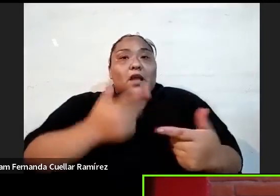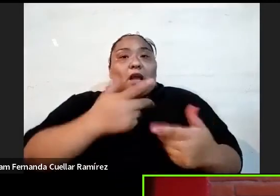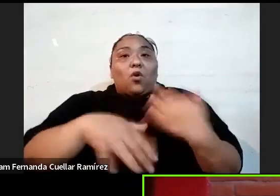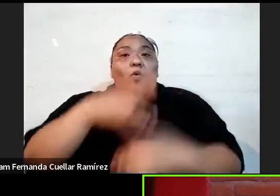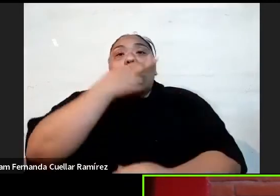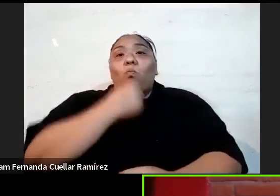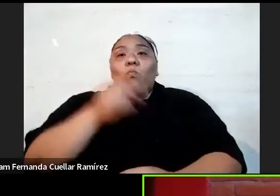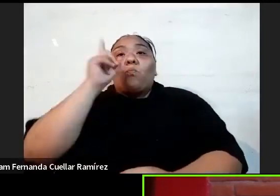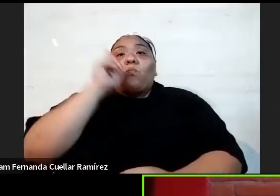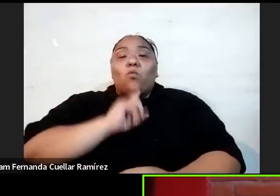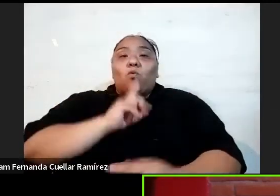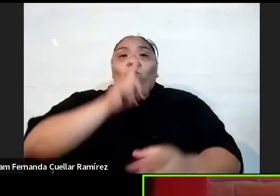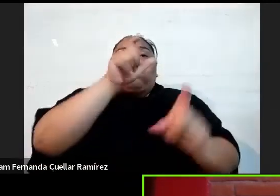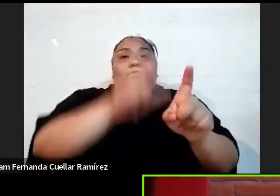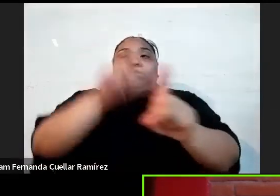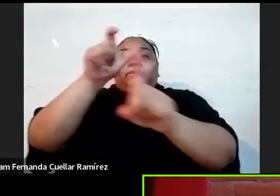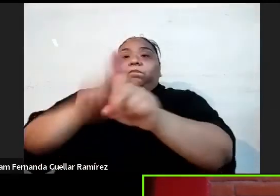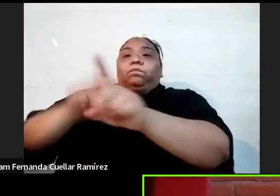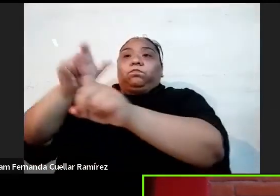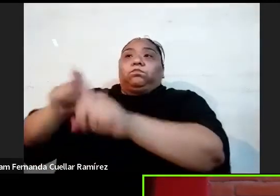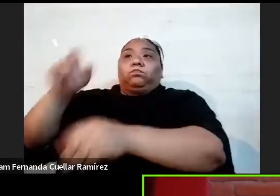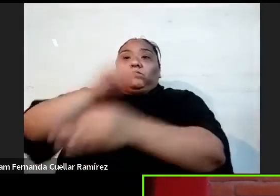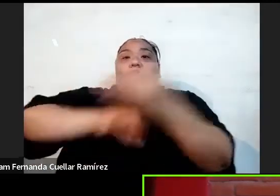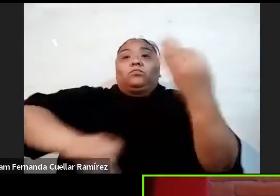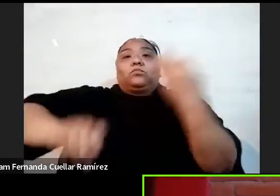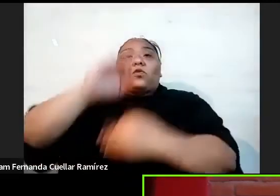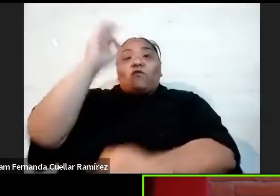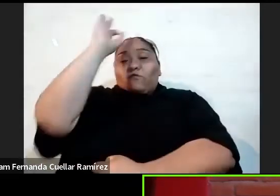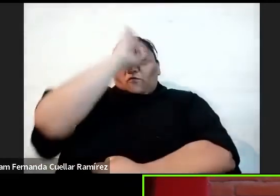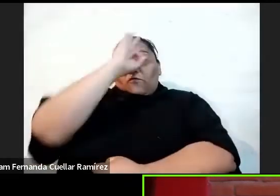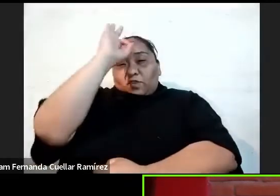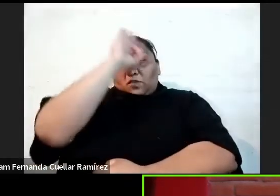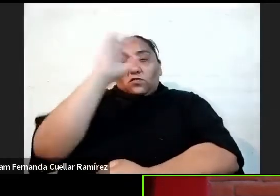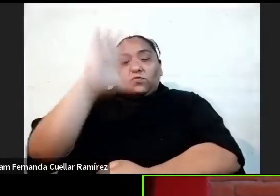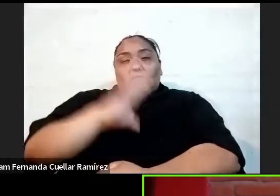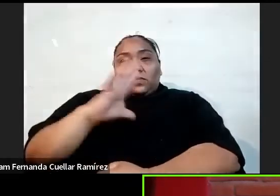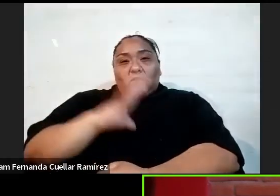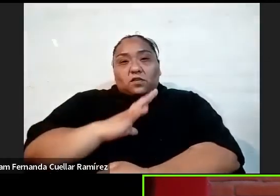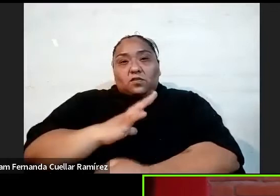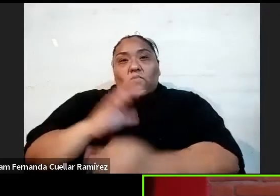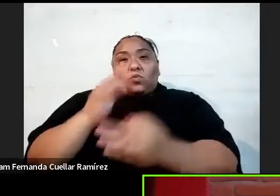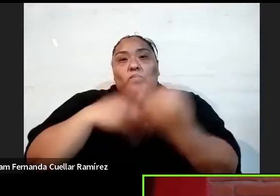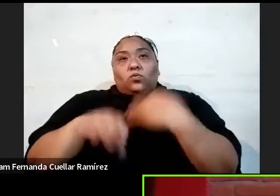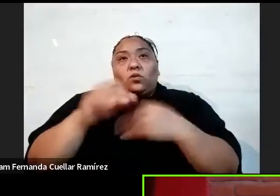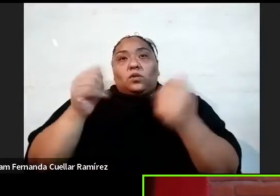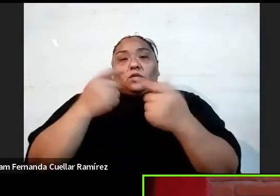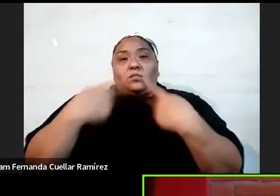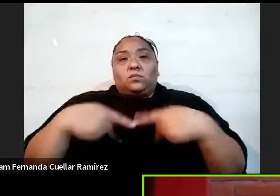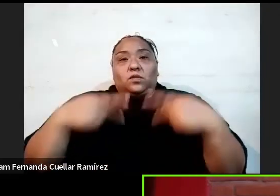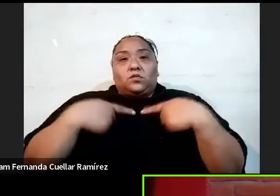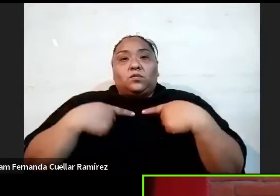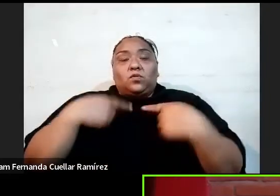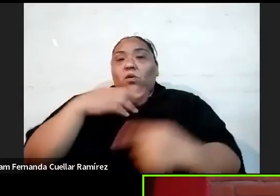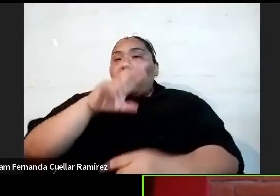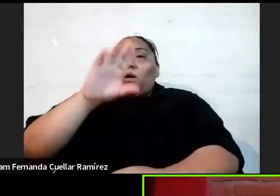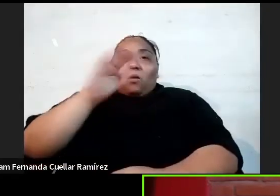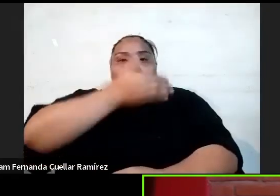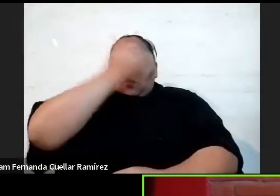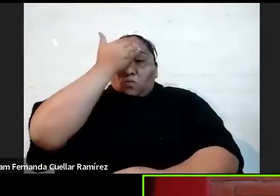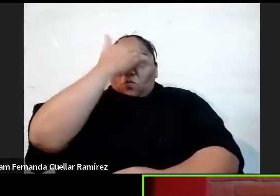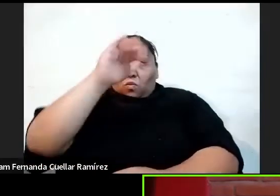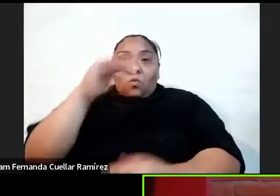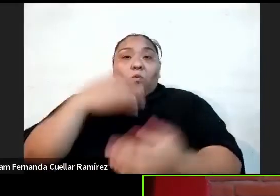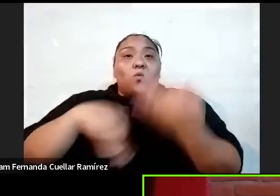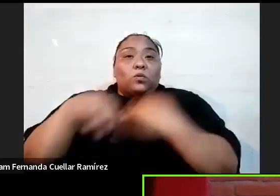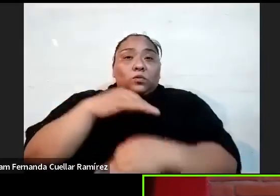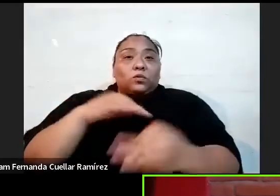las uniones y las conexiones que hay filosóficamente con los desconocidos, incluso con filosofías orientales